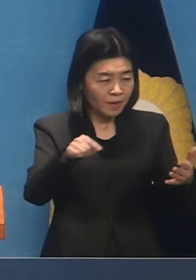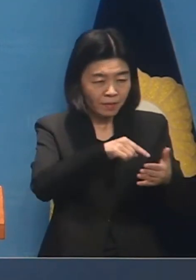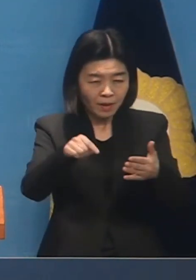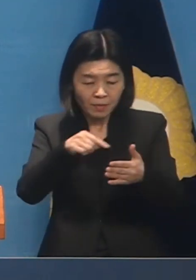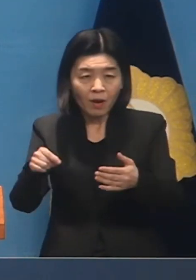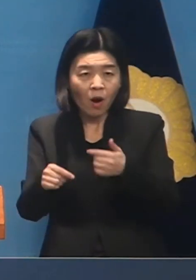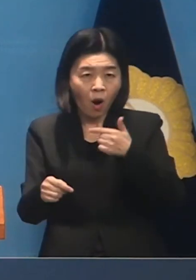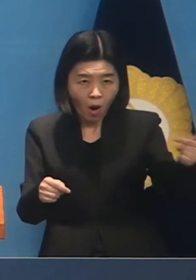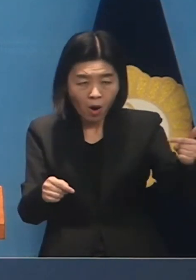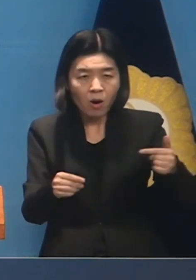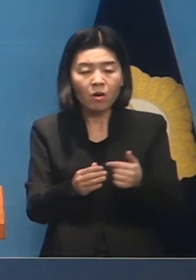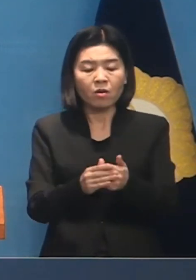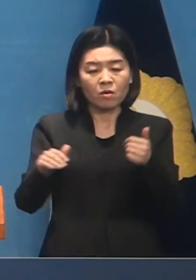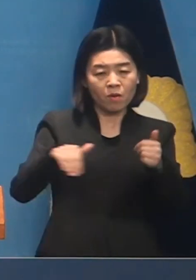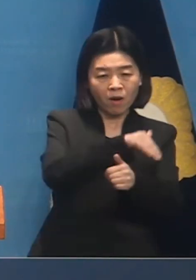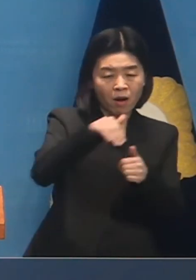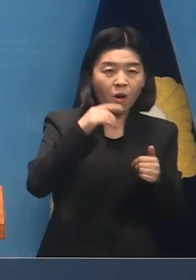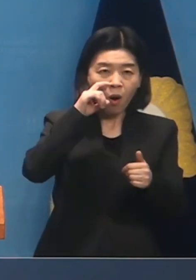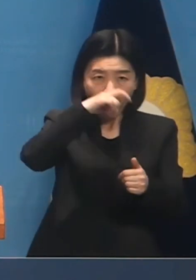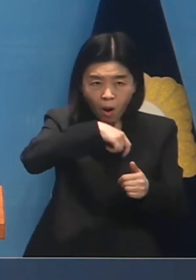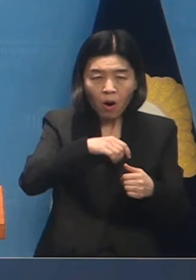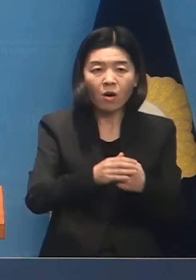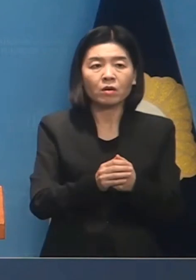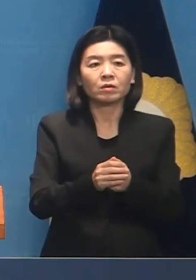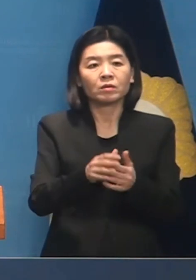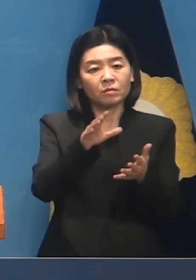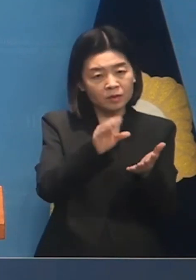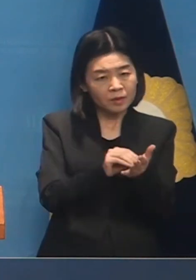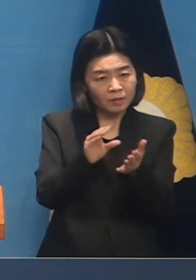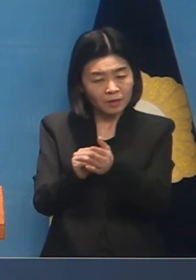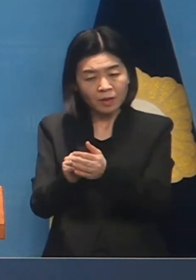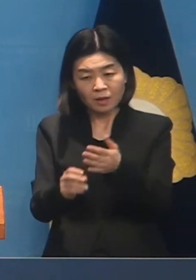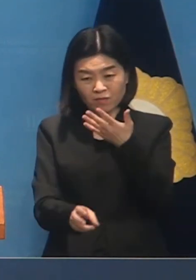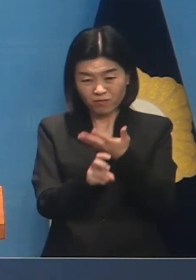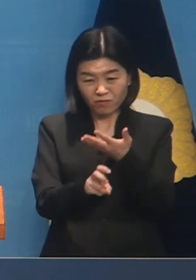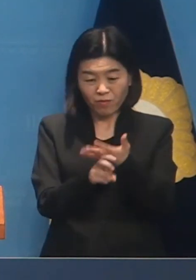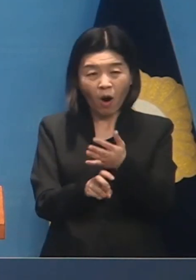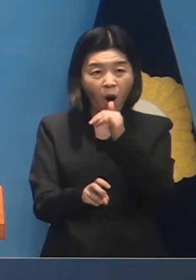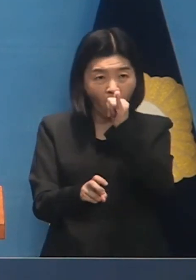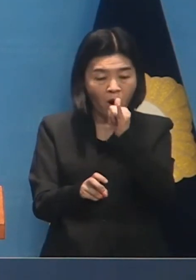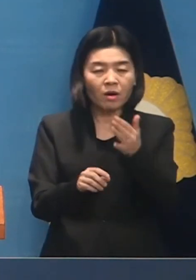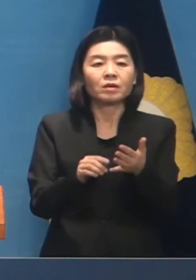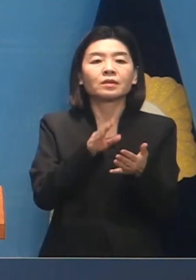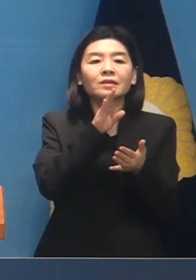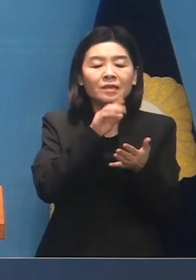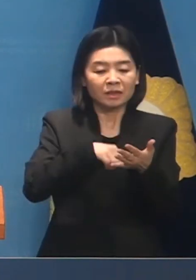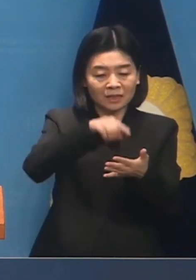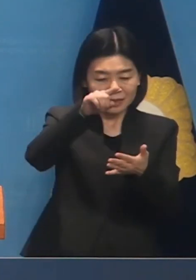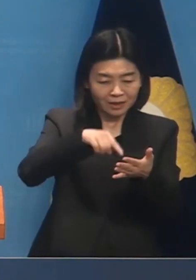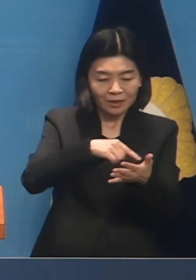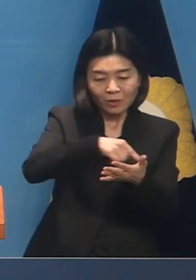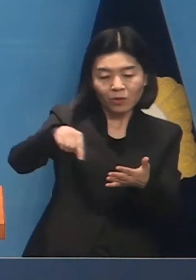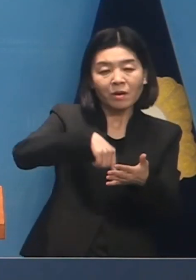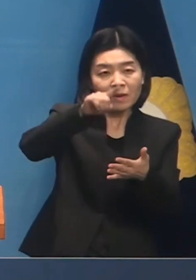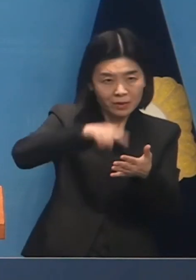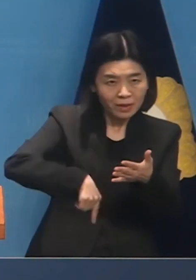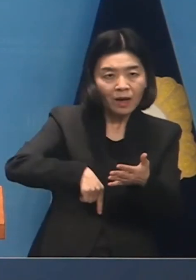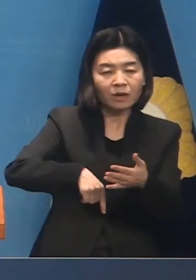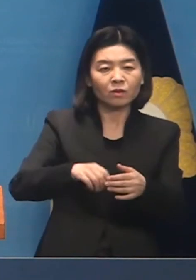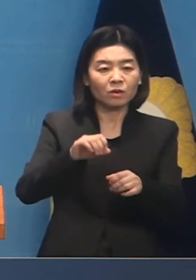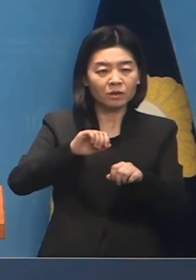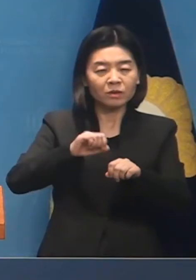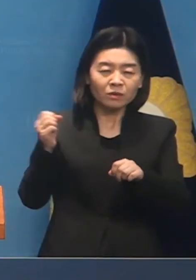피해, 환경오염 등 구조적인 불법 행위에 대해 실질적인 손해배상과 재발 방지를